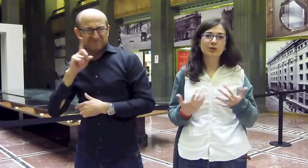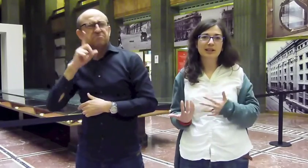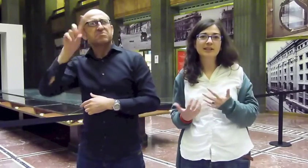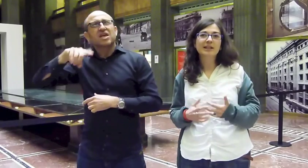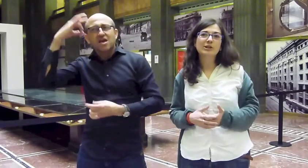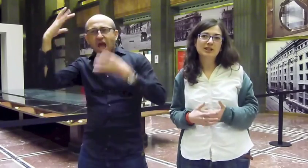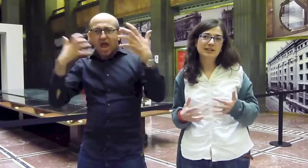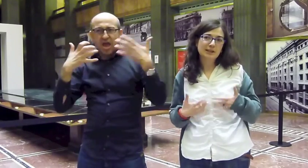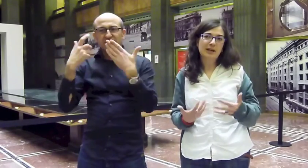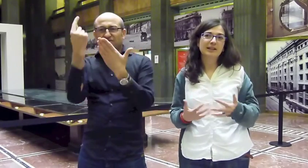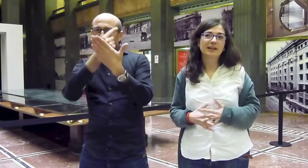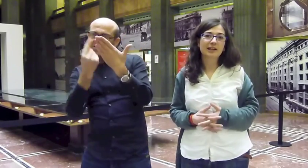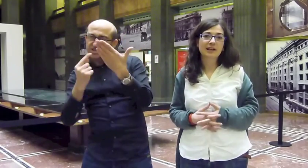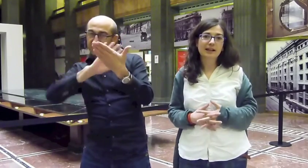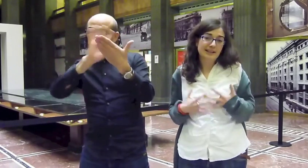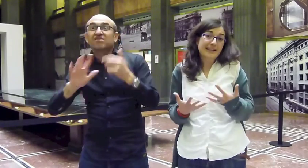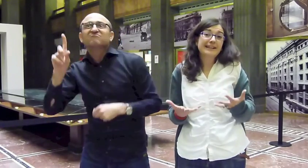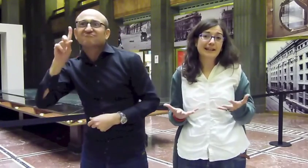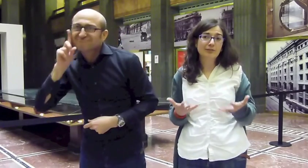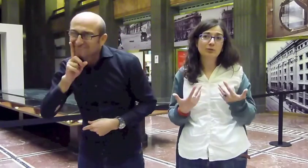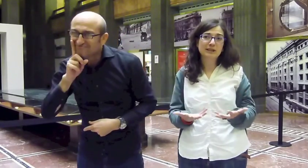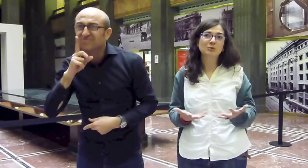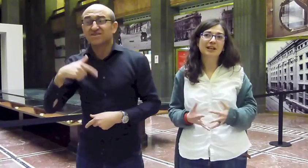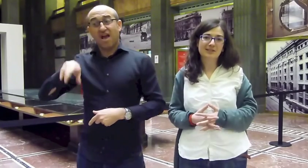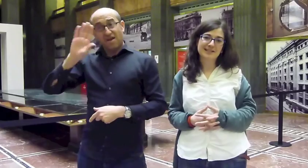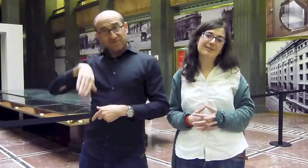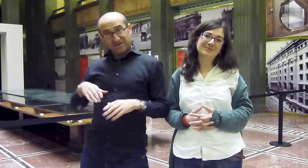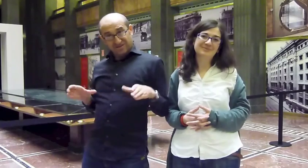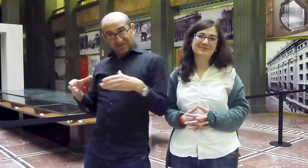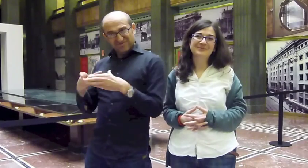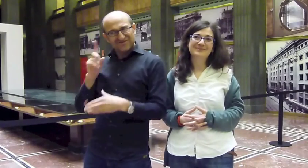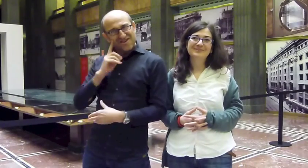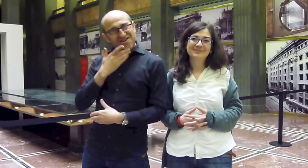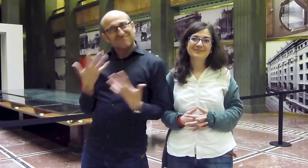personas sordas y oyentes a partir de allí, de intentar hacer nuestra música accesible.